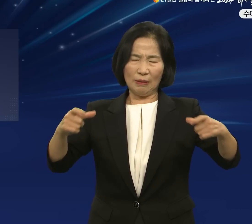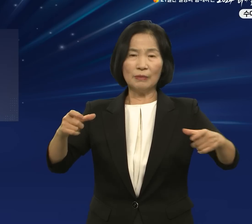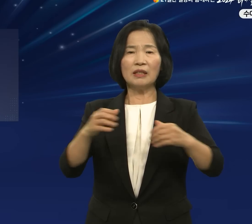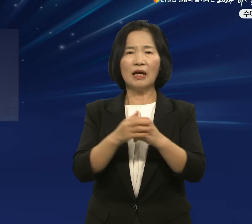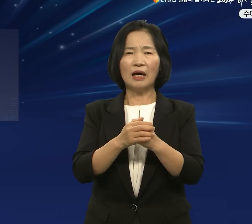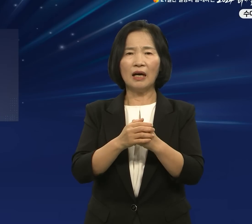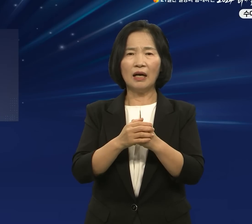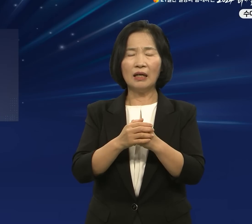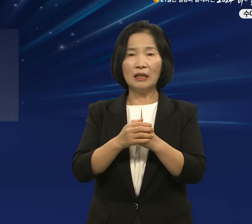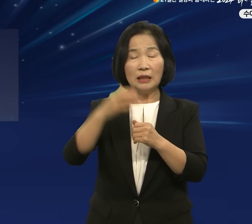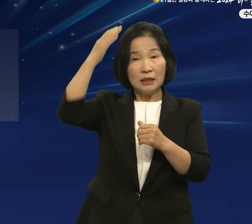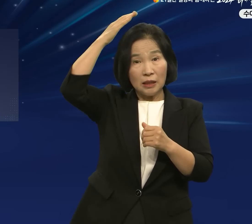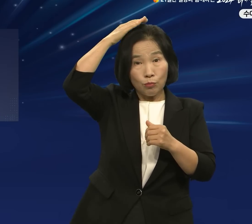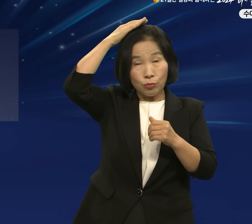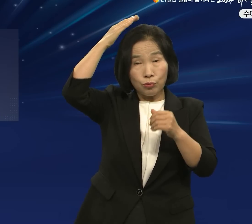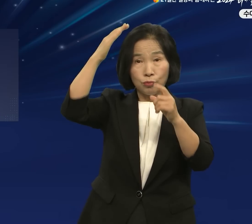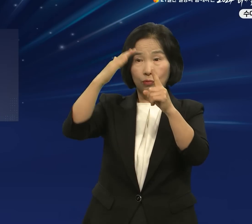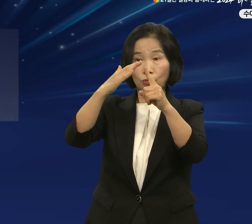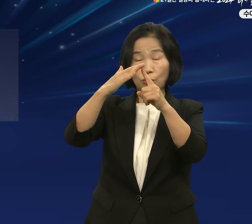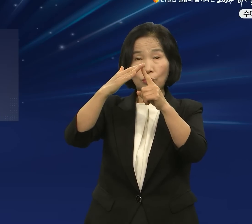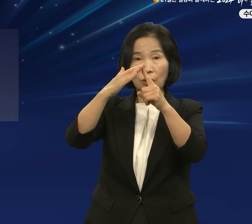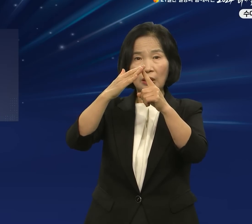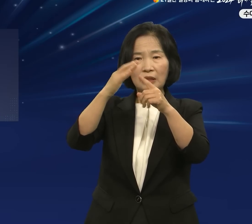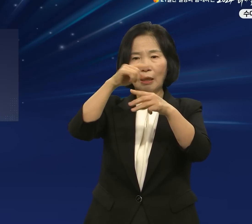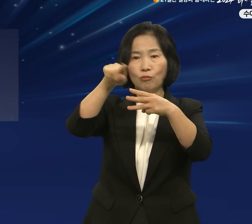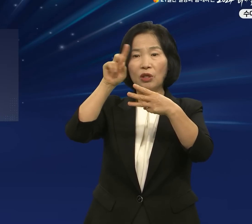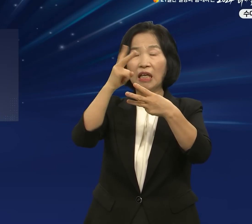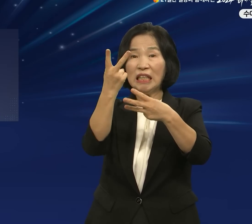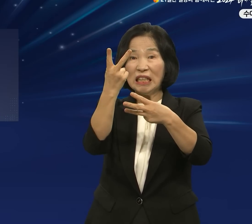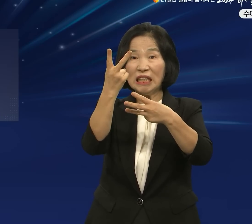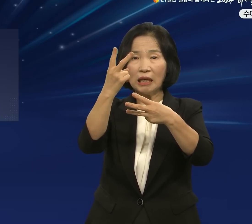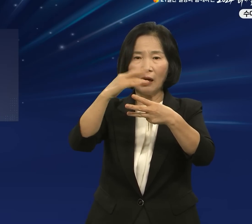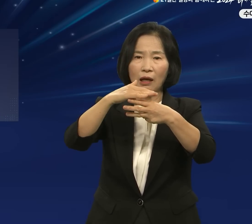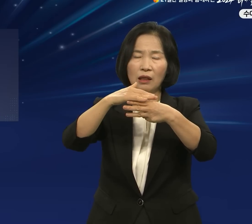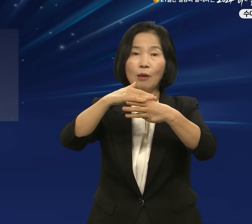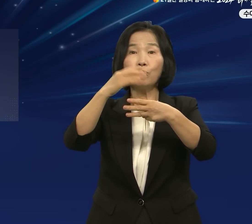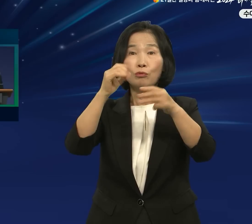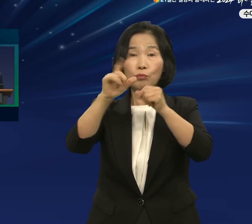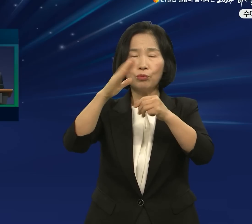지붕의 3분의 2가 날아갔습니다.